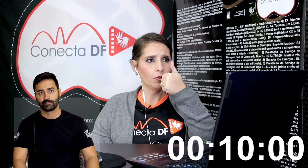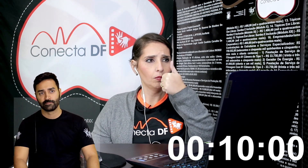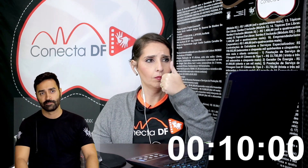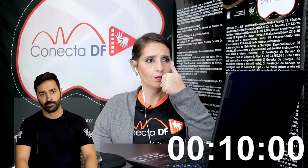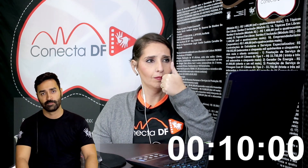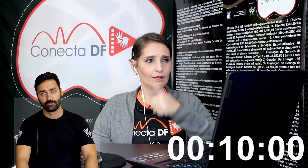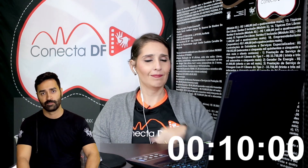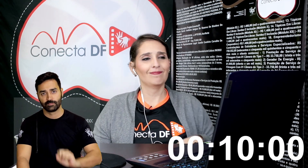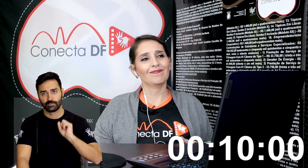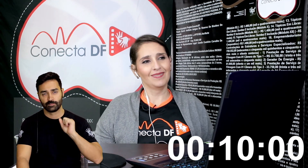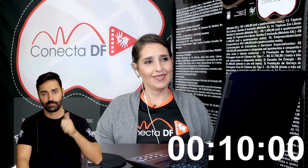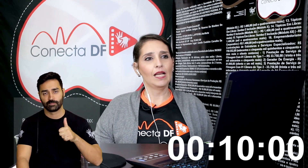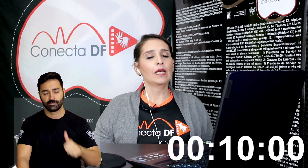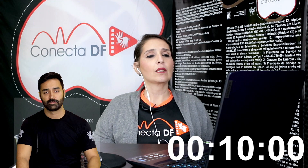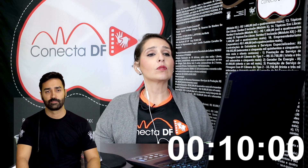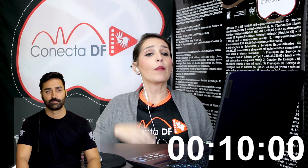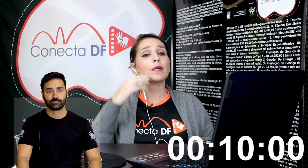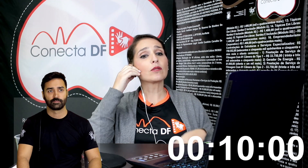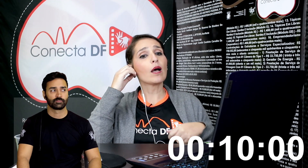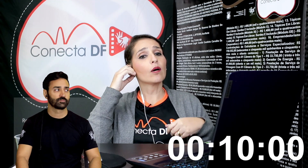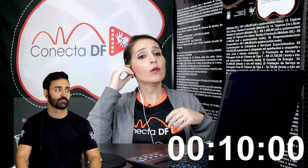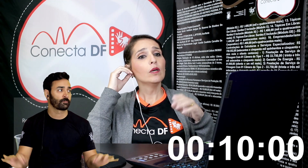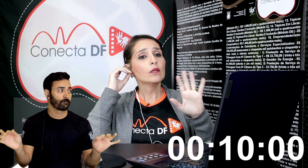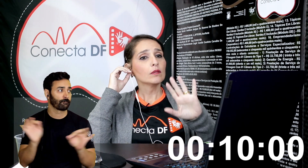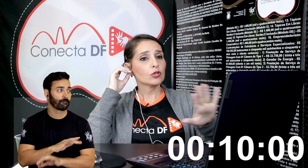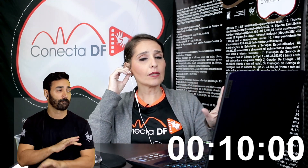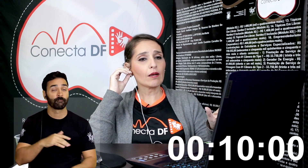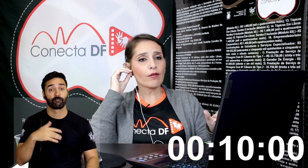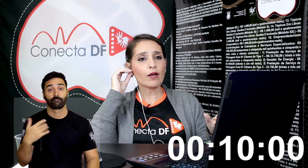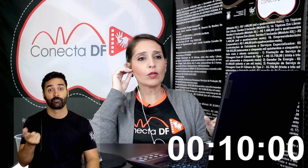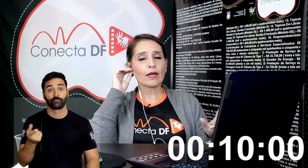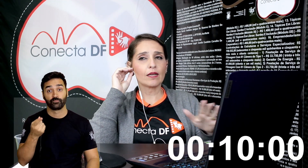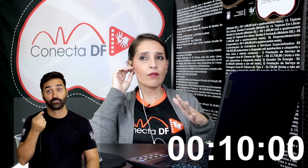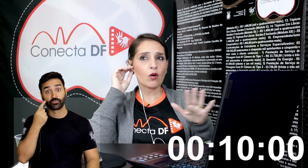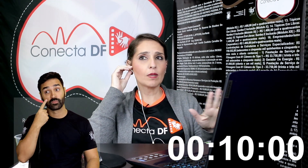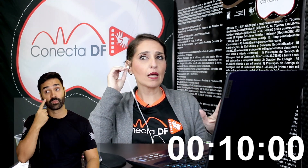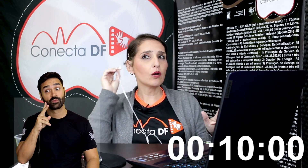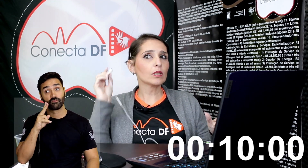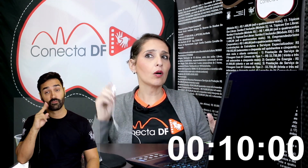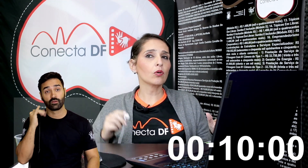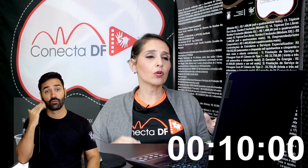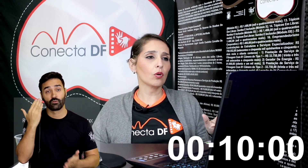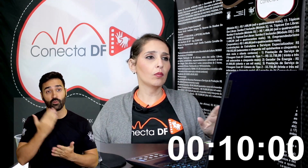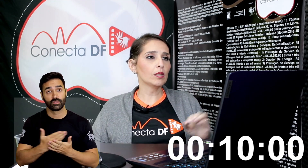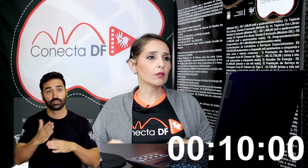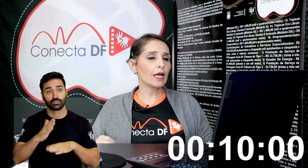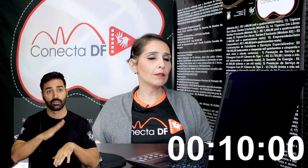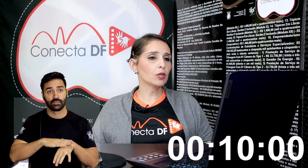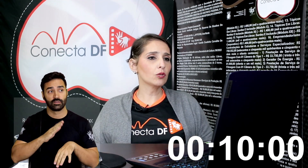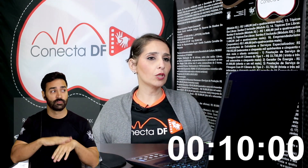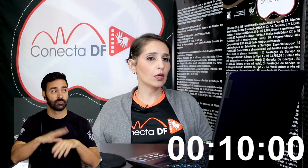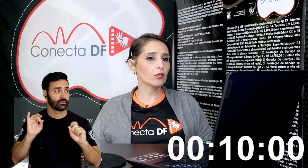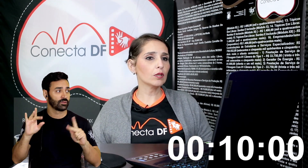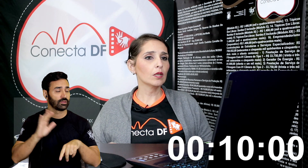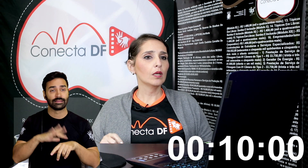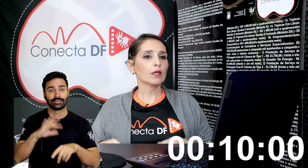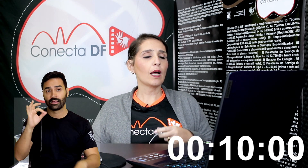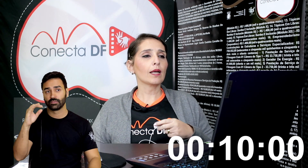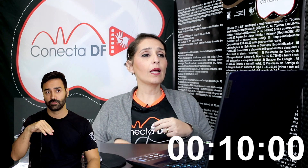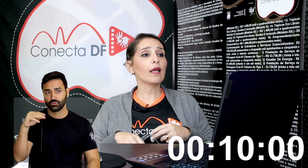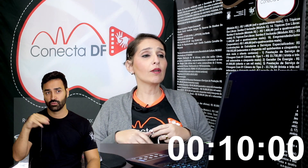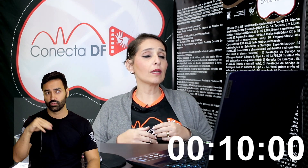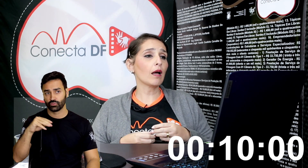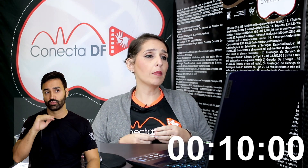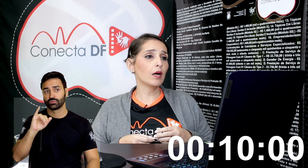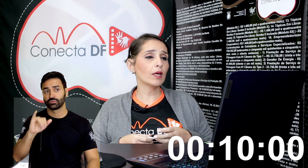Tá bom? Então tá, pessoal. Vai rodar aqui, vai começar a rodar o cronômetro, 10 minutinhos, tá?